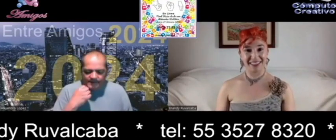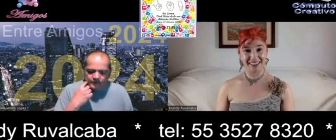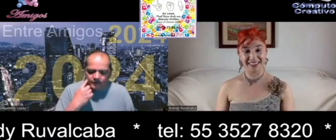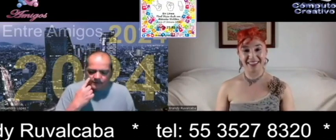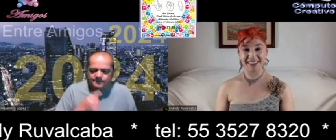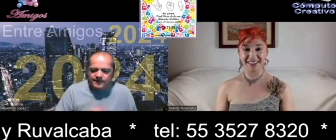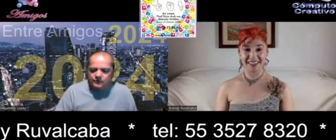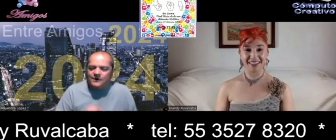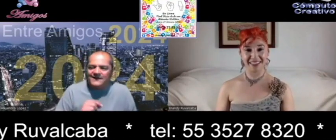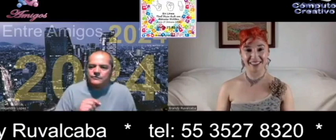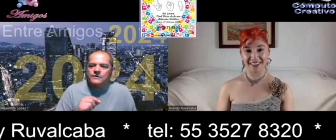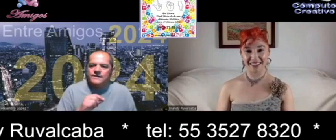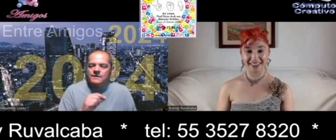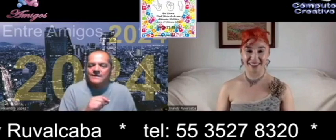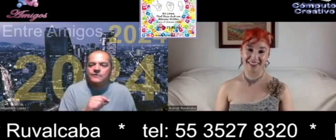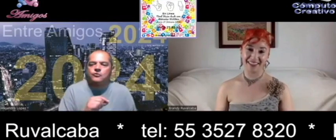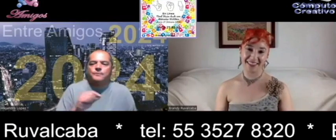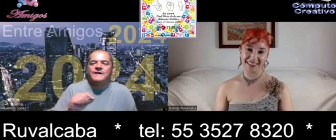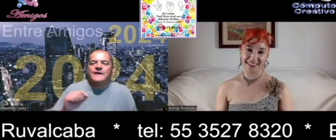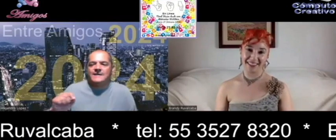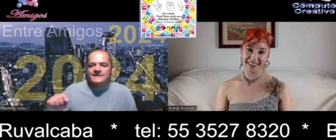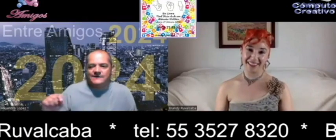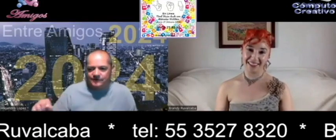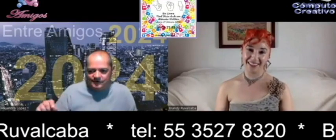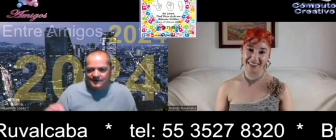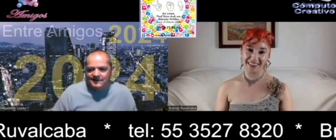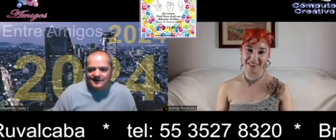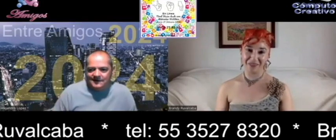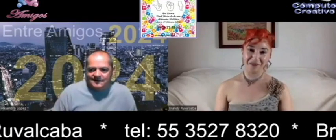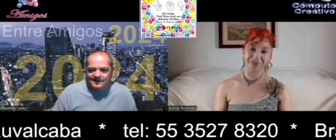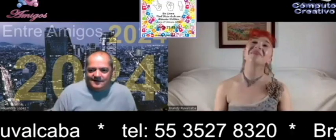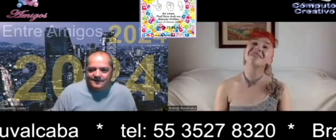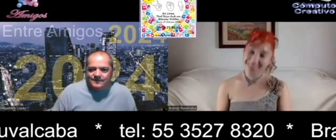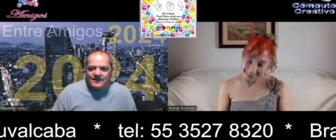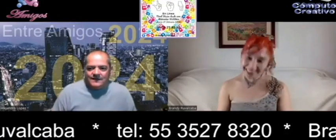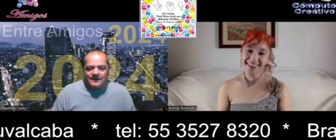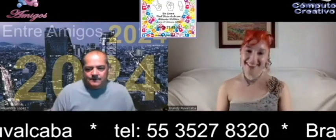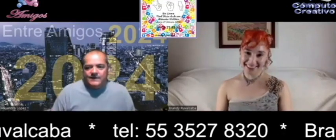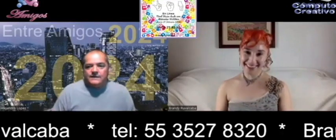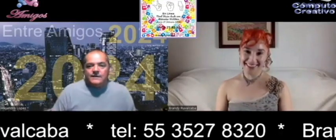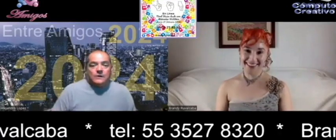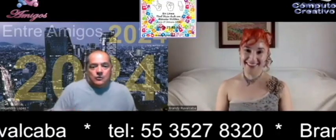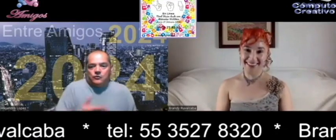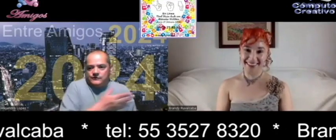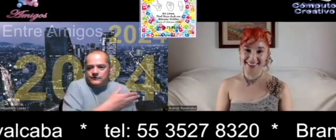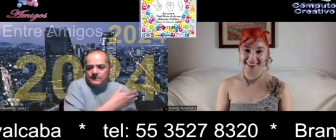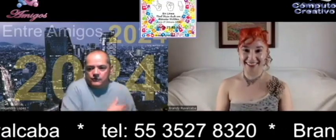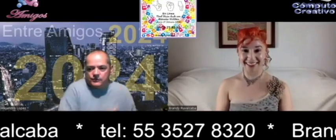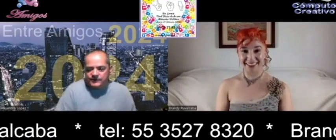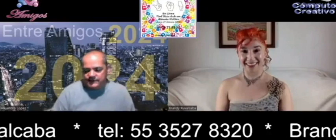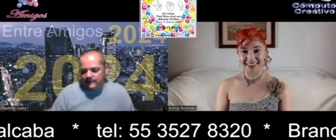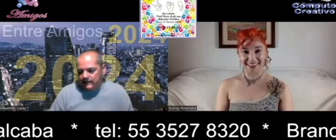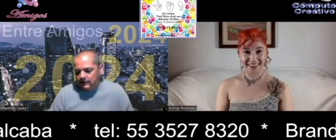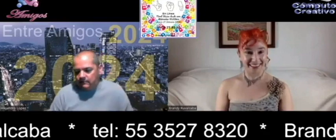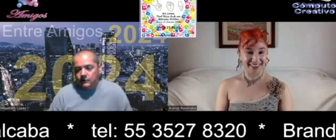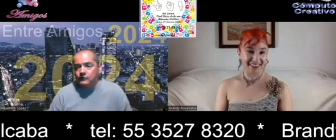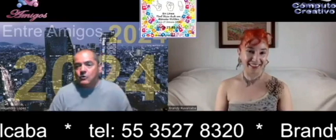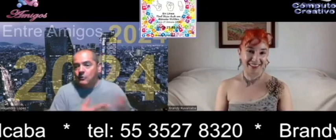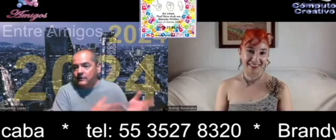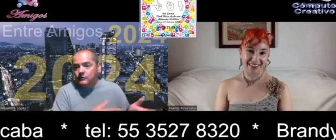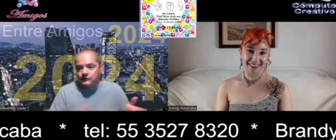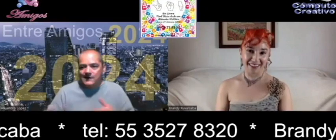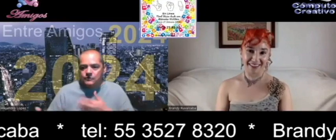con Gabriel con respecto a eso le llamaban tropicalización, ¿sí? Que de repente con nuestros amigos, a lo